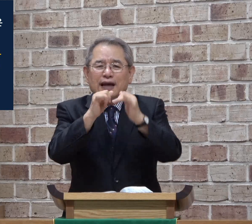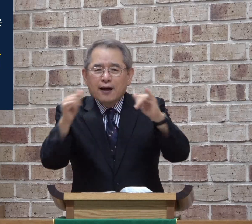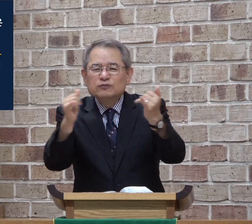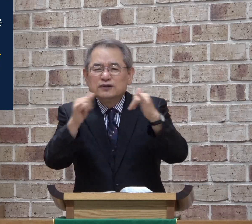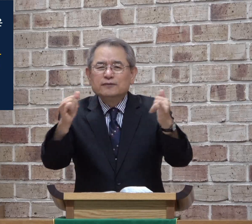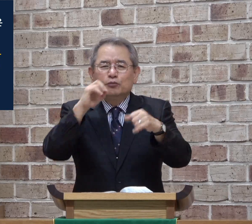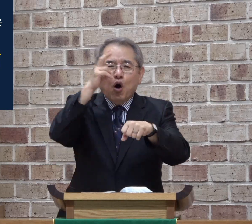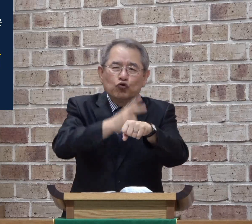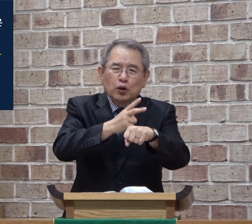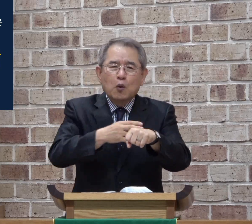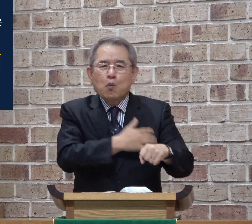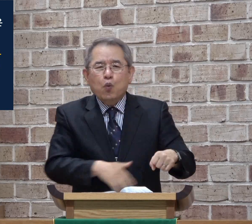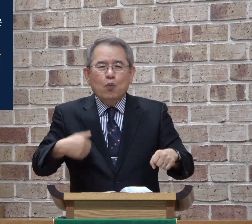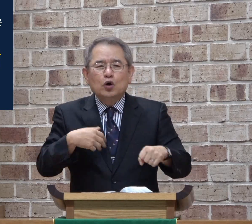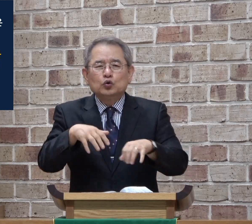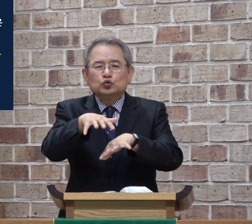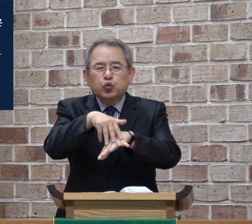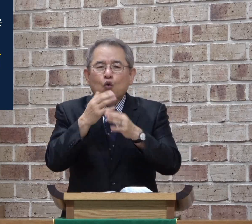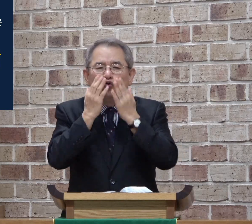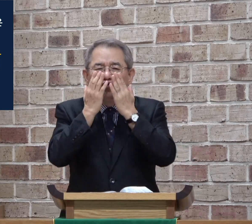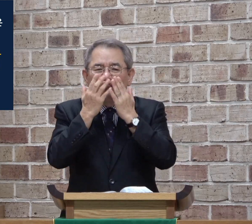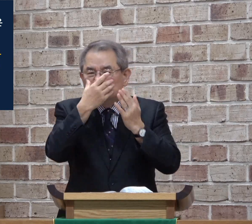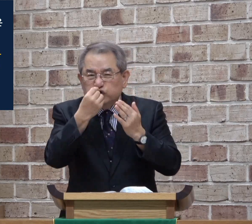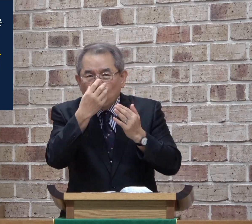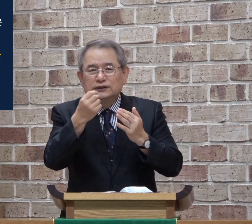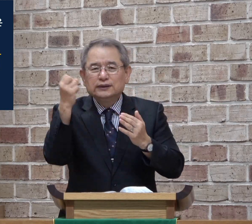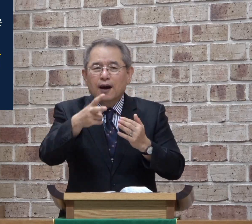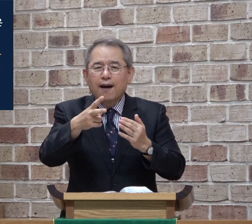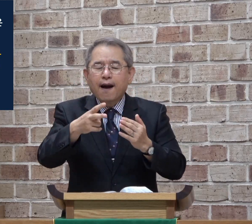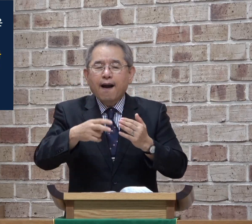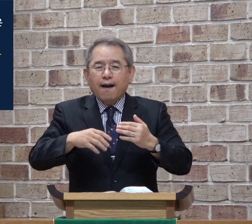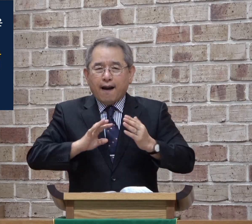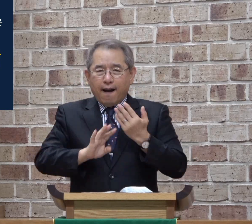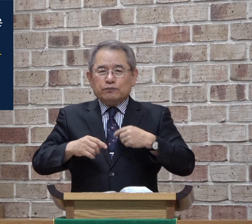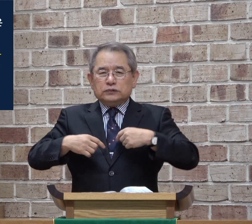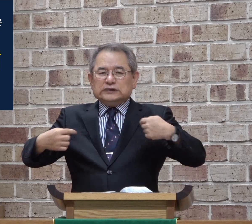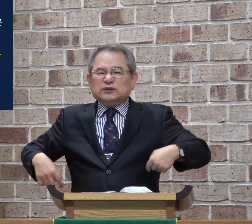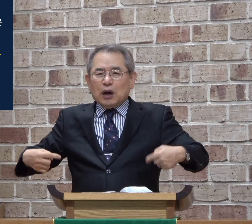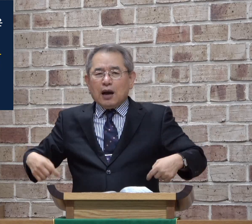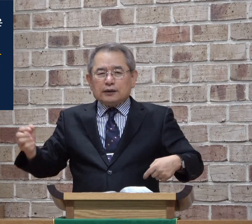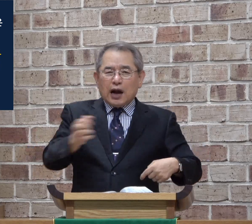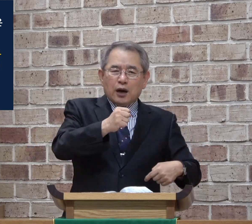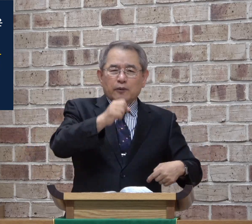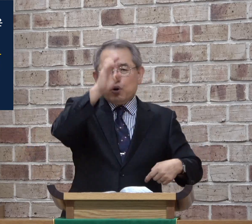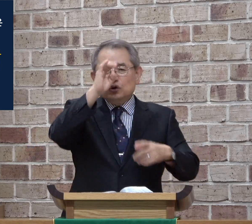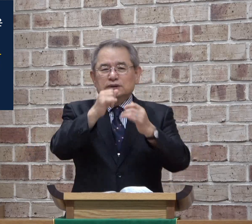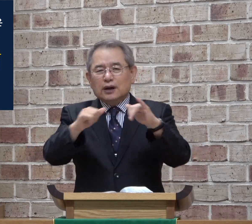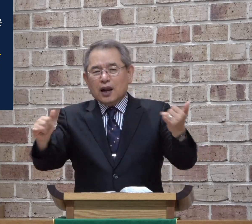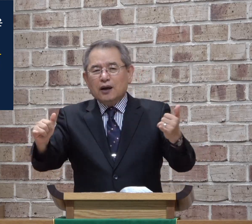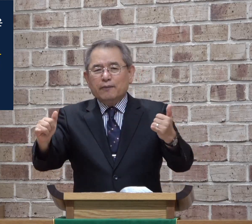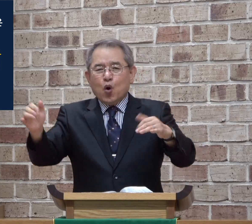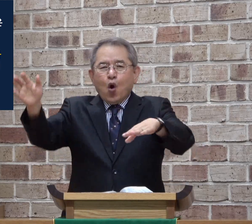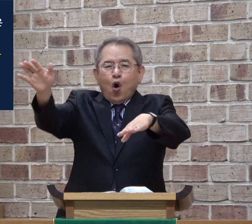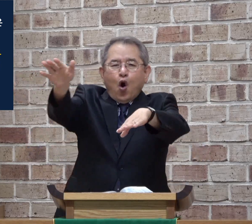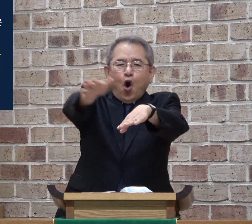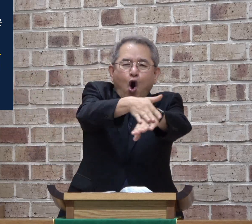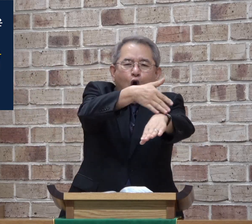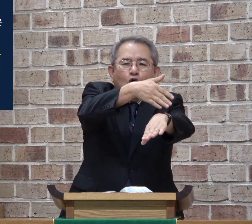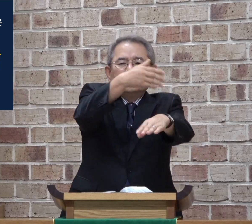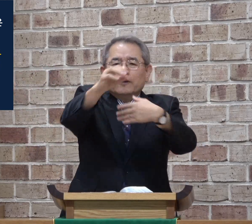하시니 심지어 사람들이 바울의 몸에서 손수건이나